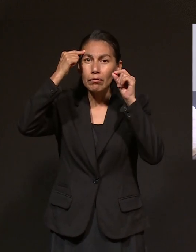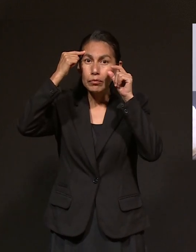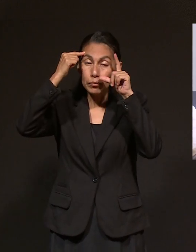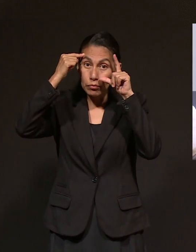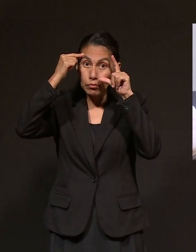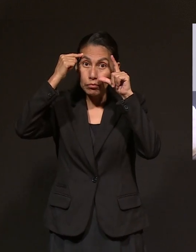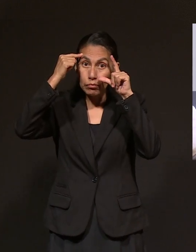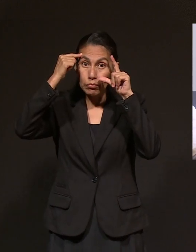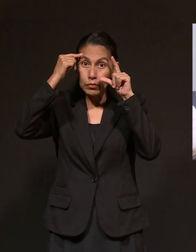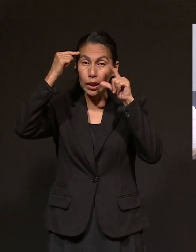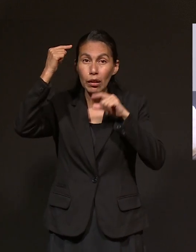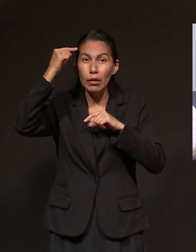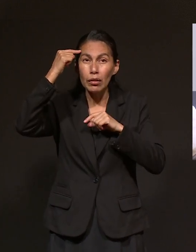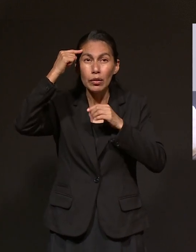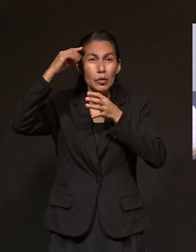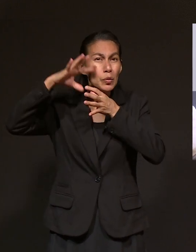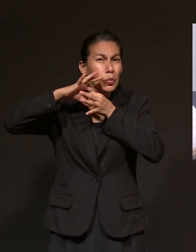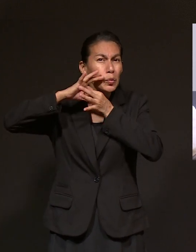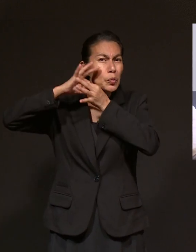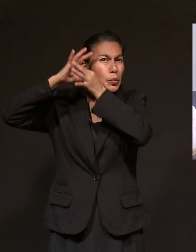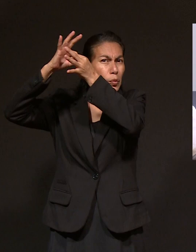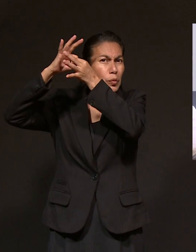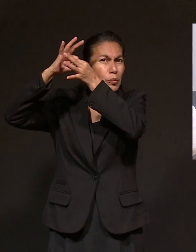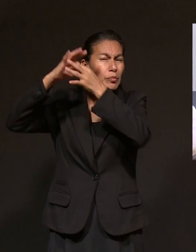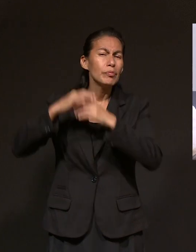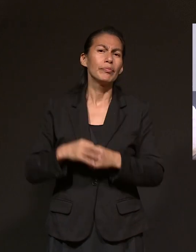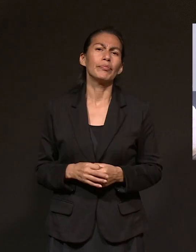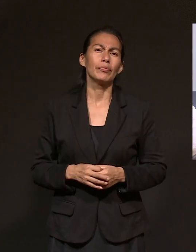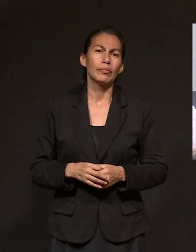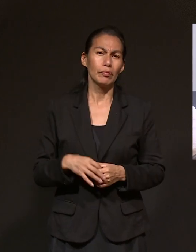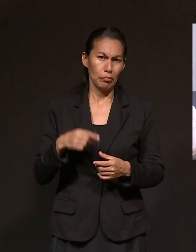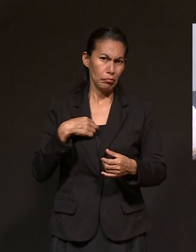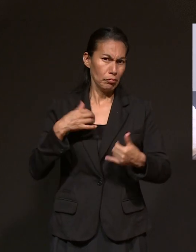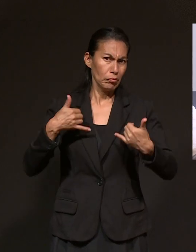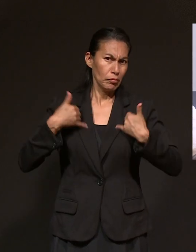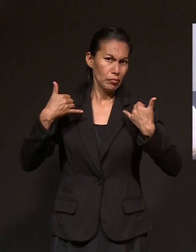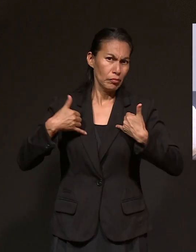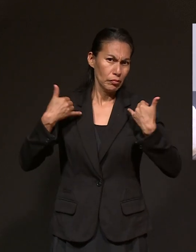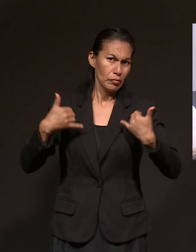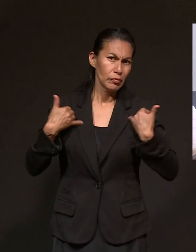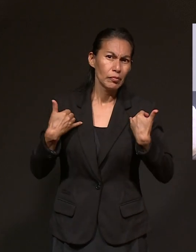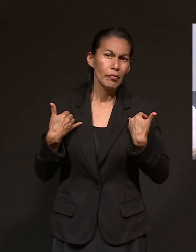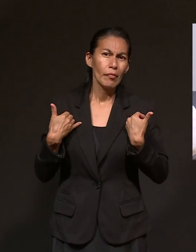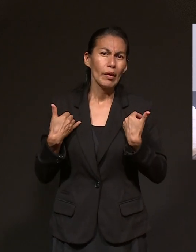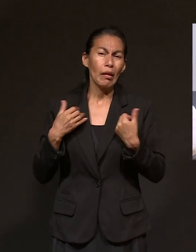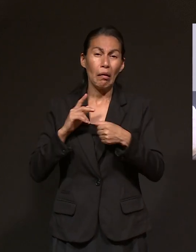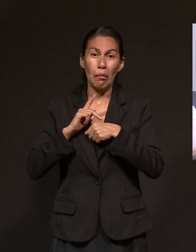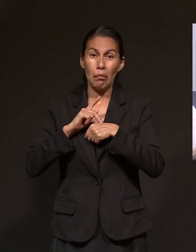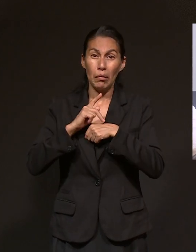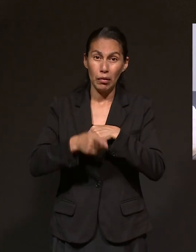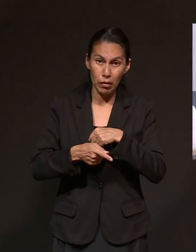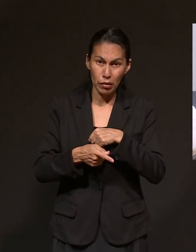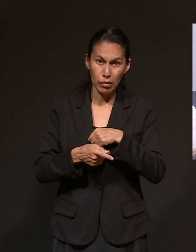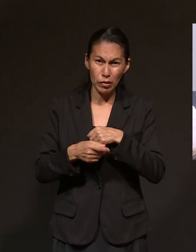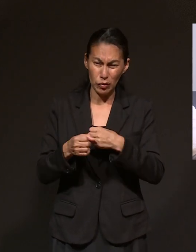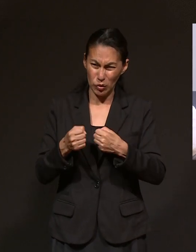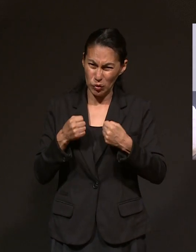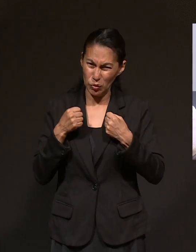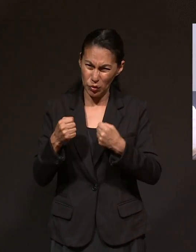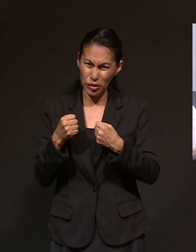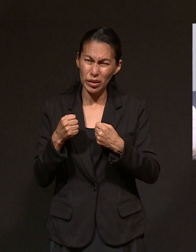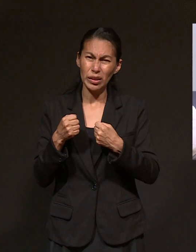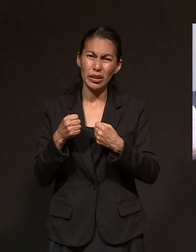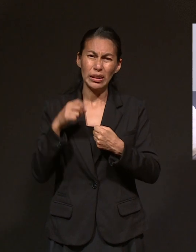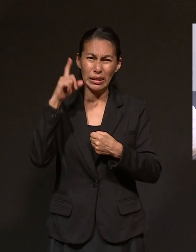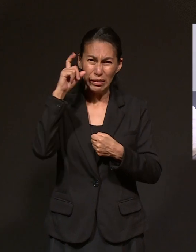con la pura mente, sin cerrar los ojos. En un momento en el cual yo he pasado en mi vida de adolescente con situaciones